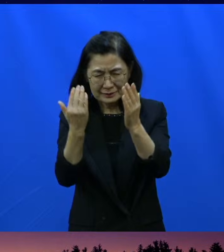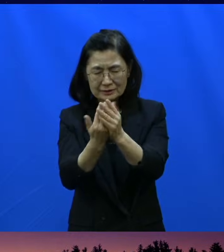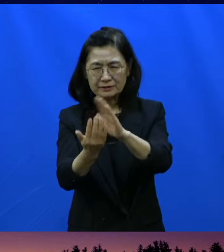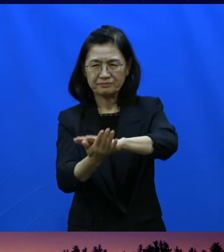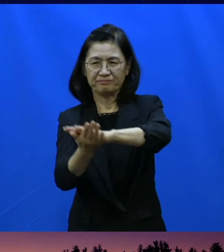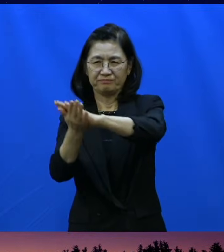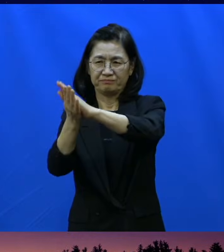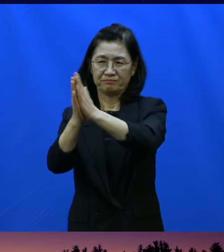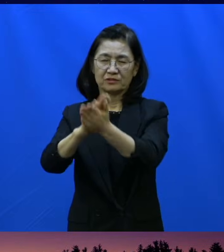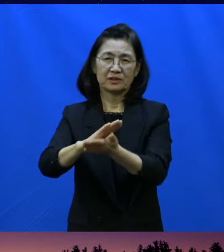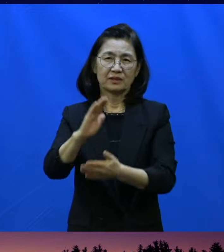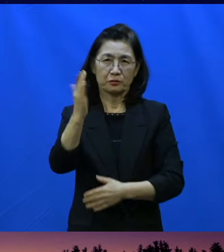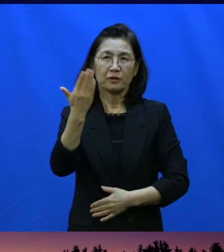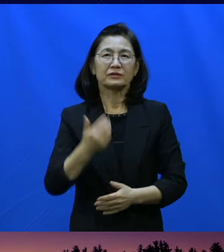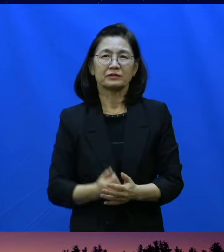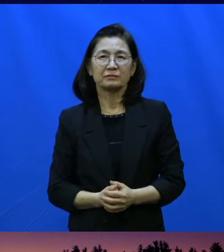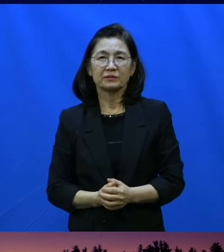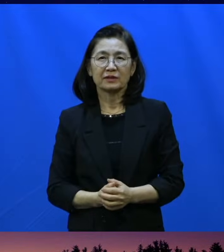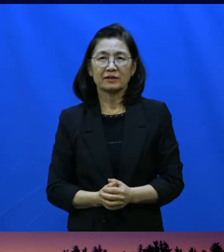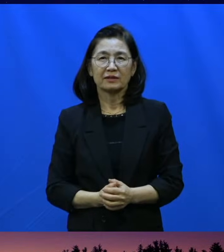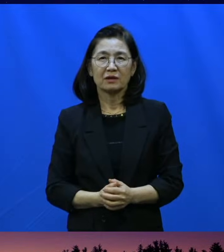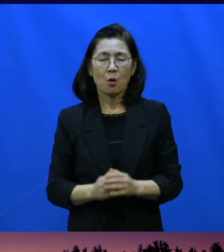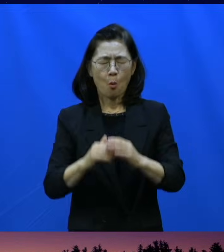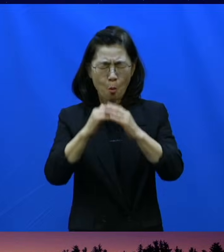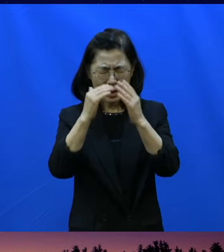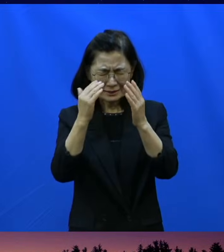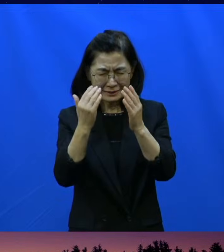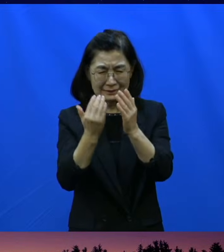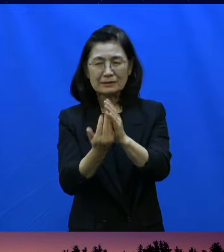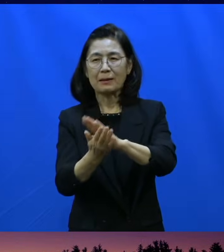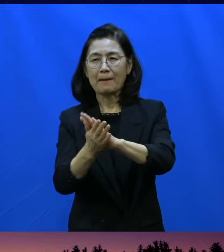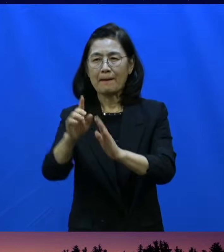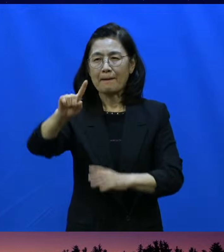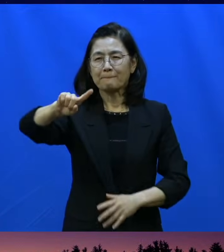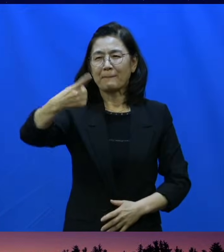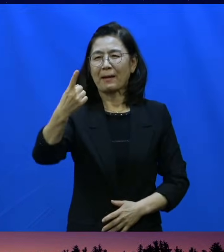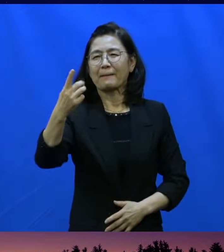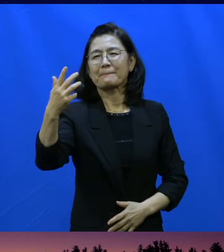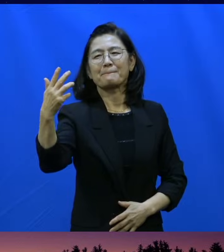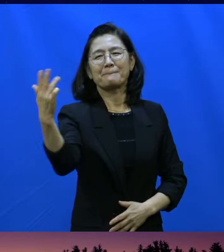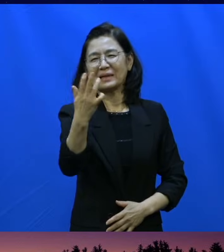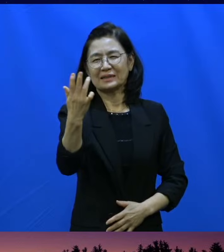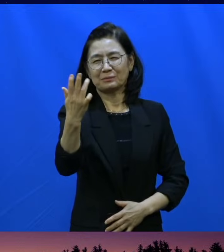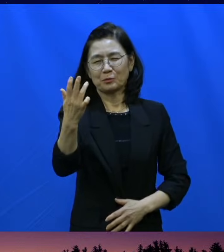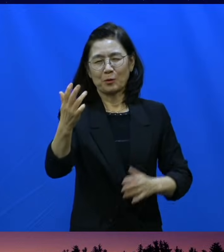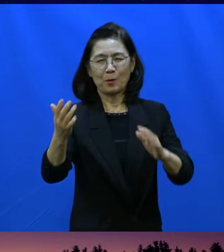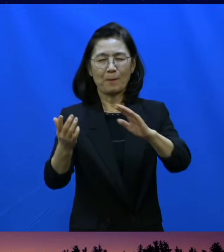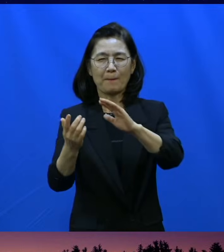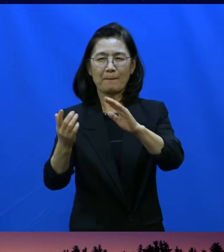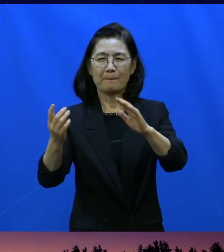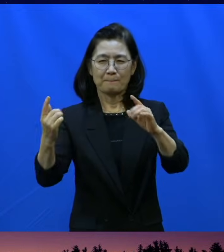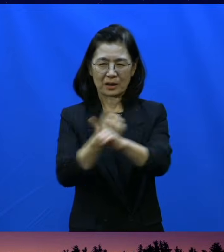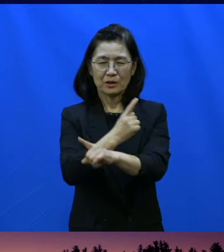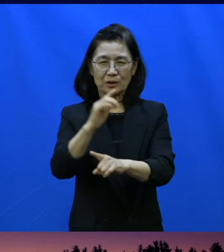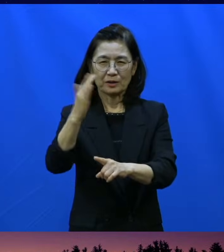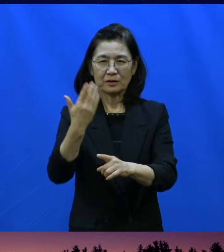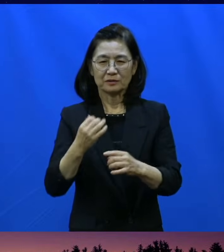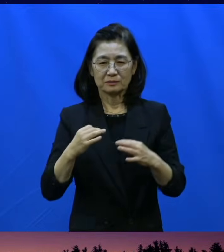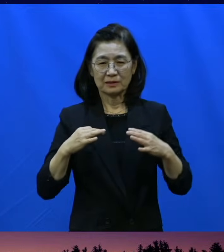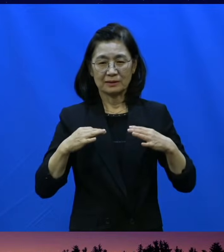거예요. 예수를 만나고 난 다음에 완전히 바뀌어버린 거죠. 180도로 바뀌어. 더 이상 자랑거리를 늘어놓지